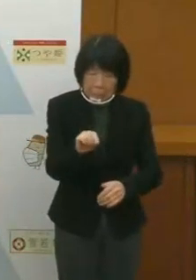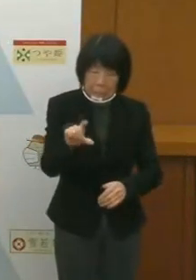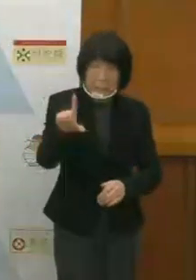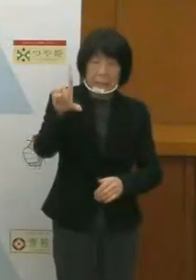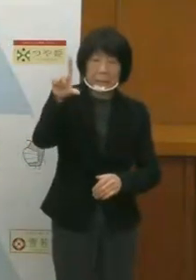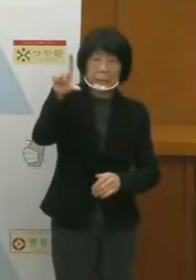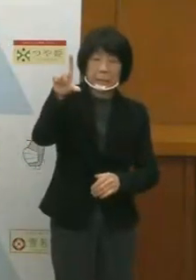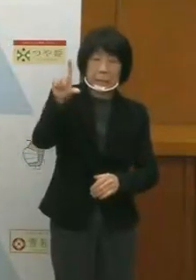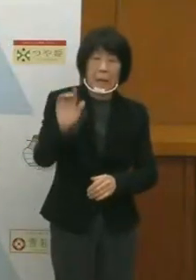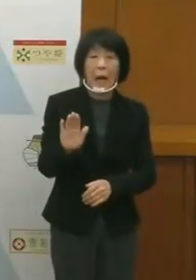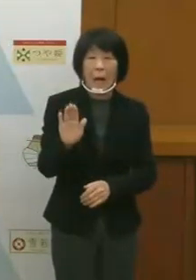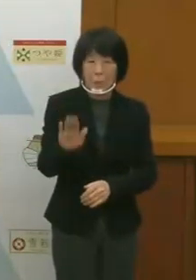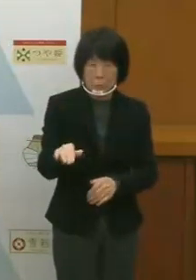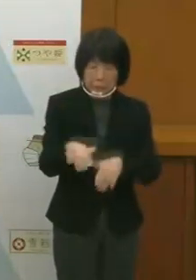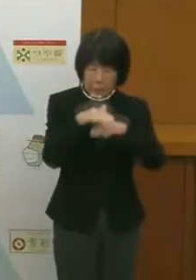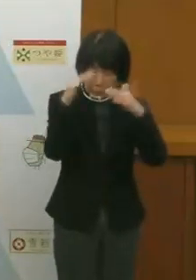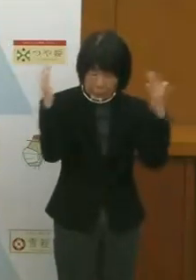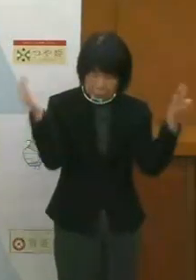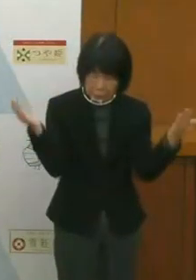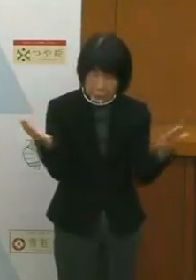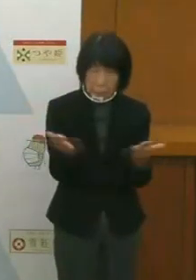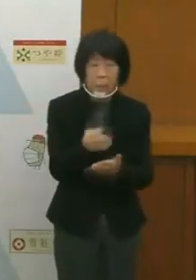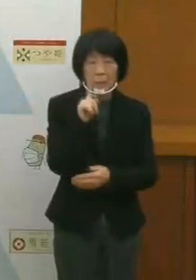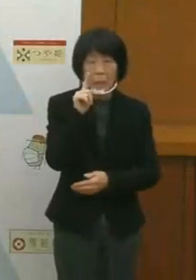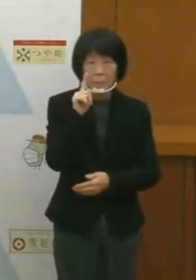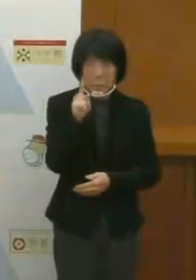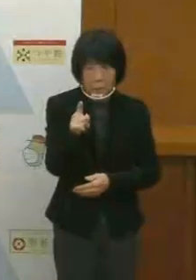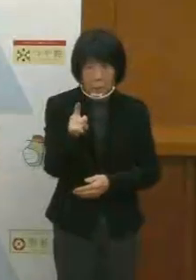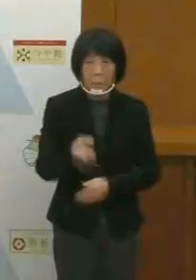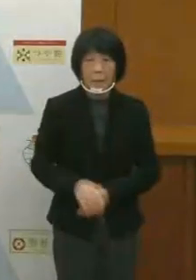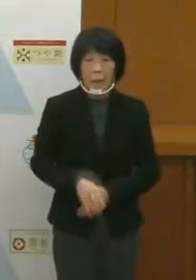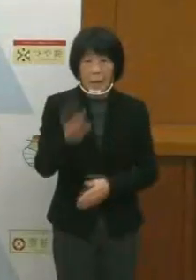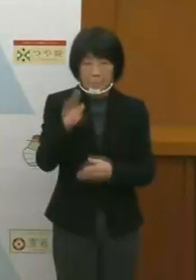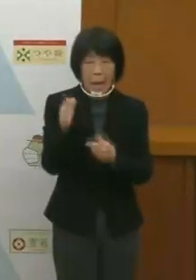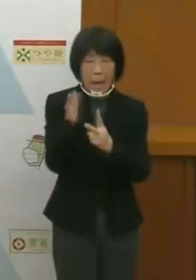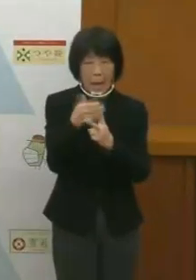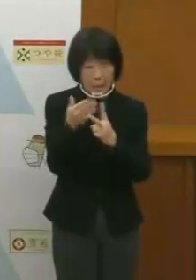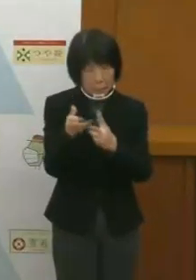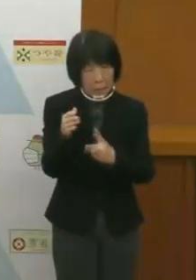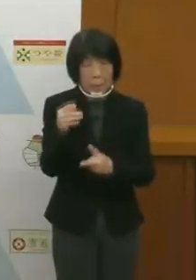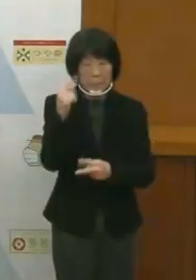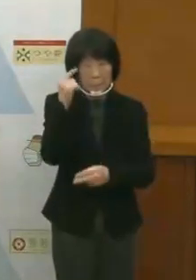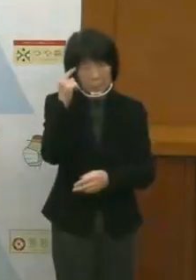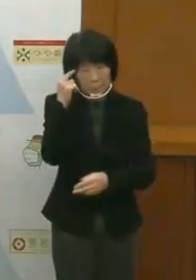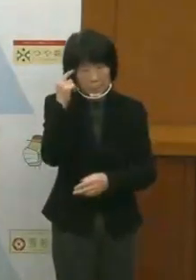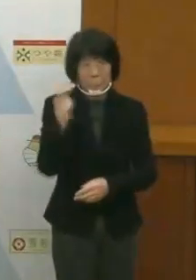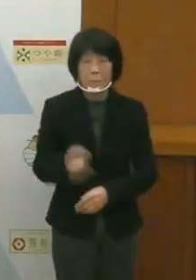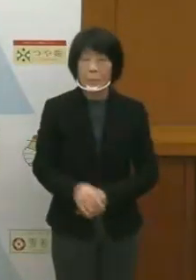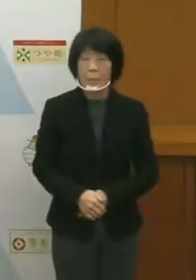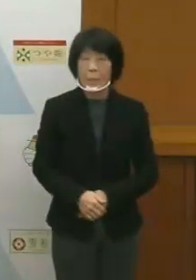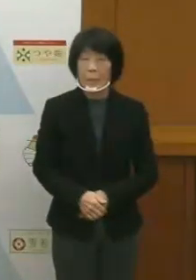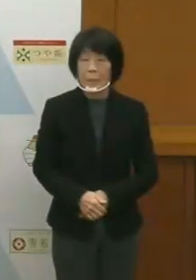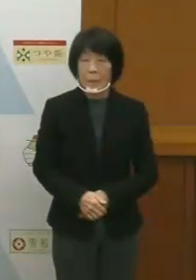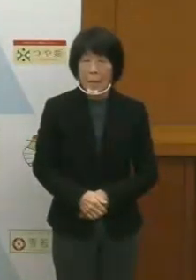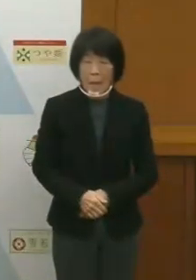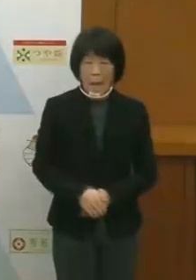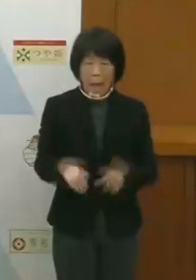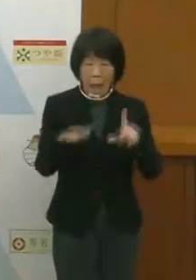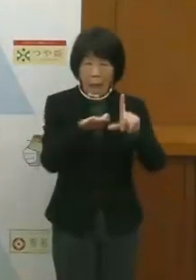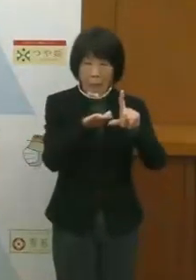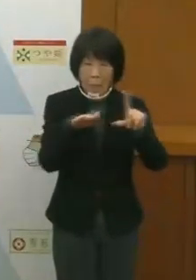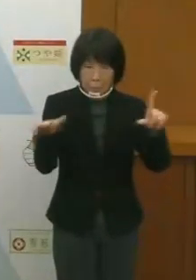で、全体的にやはり判断をいたしますとレベ